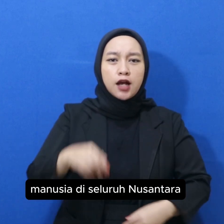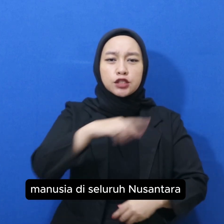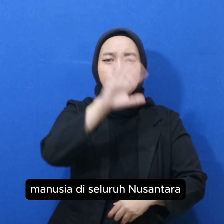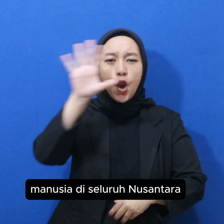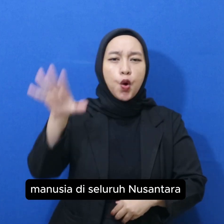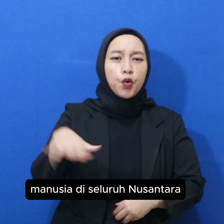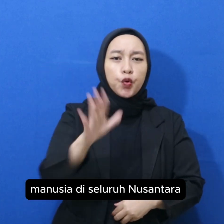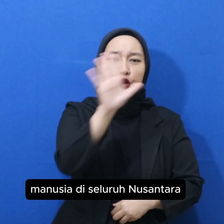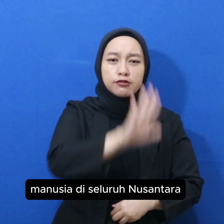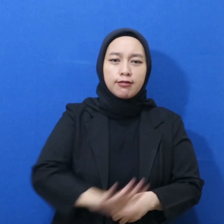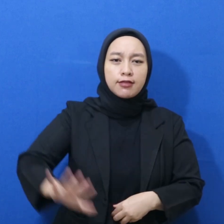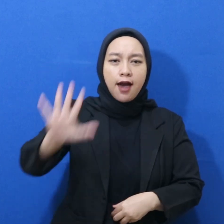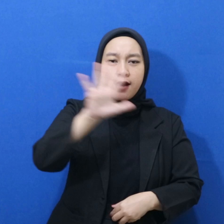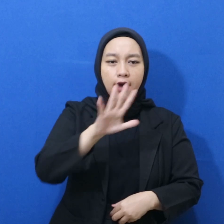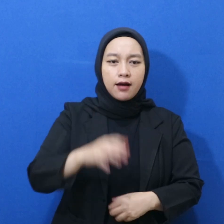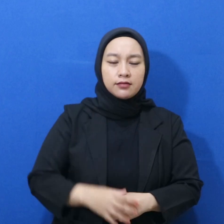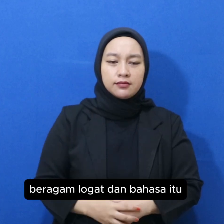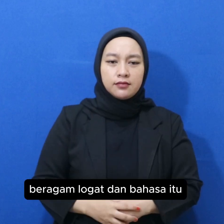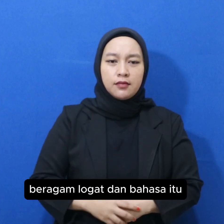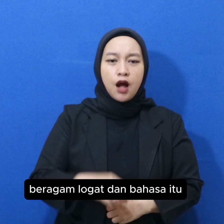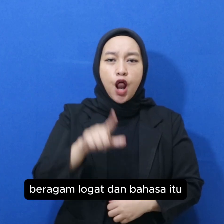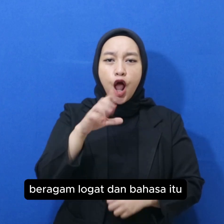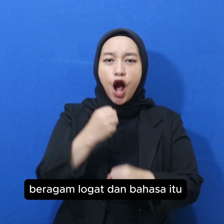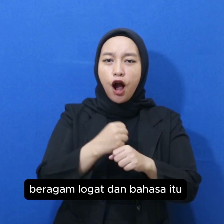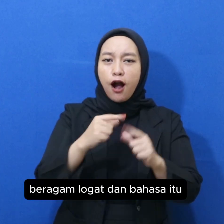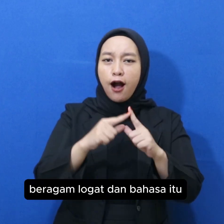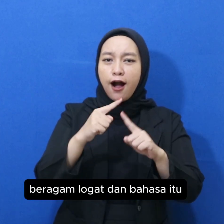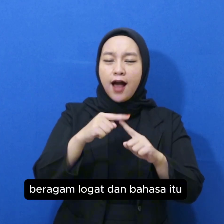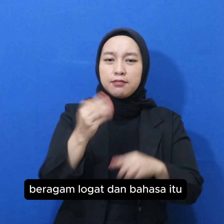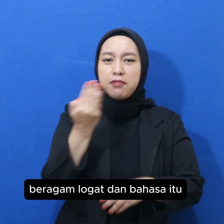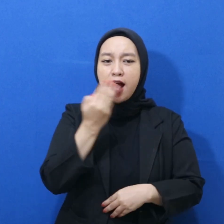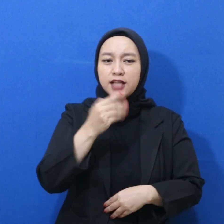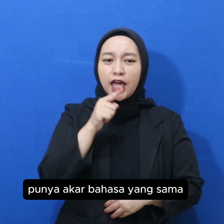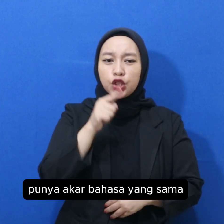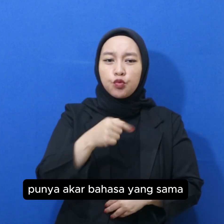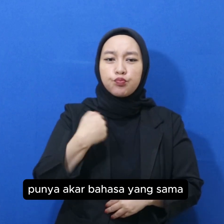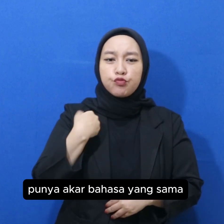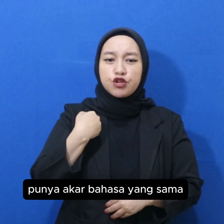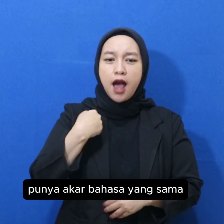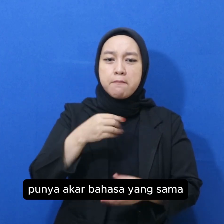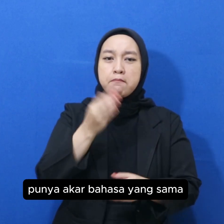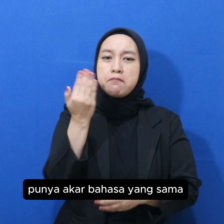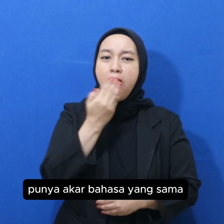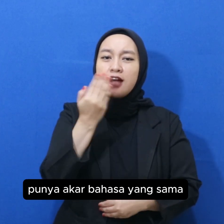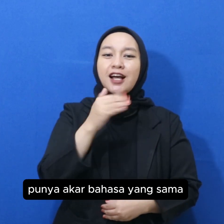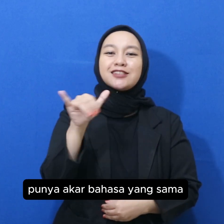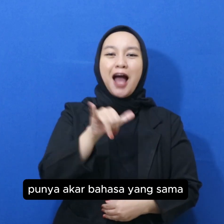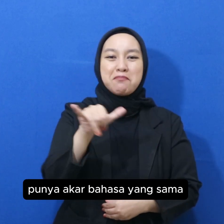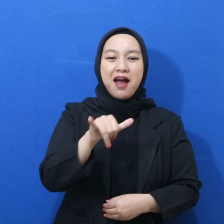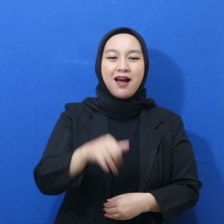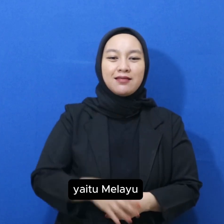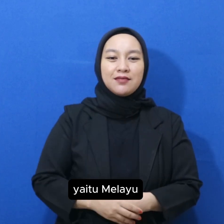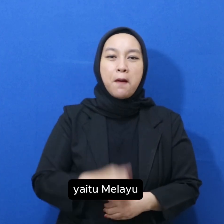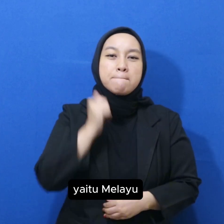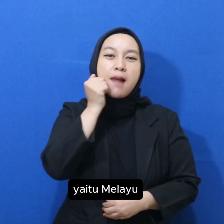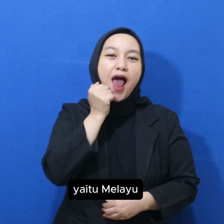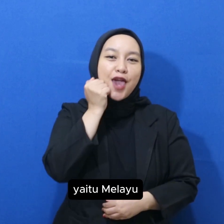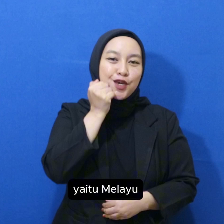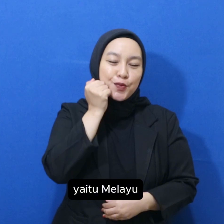seluruh Nusantara. Beragam logat dan bahasa itu punya akar bahasa yang sama, yaitu